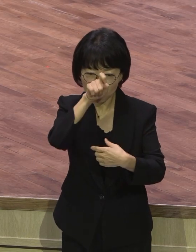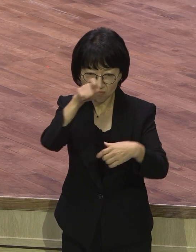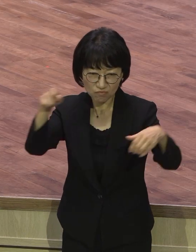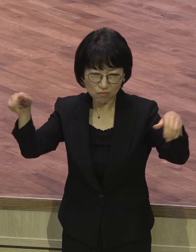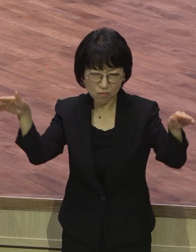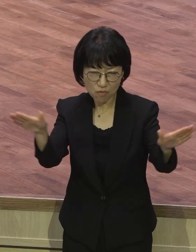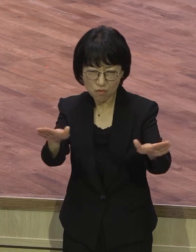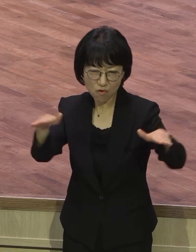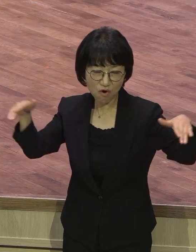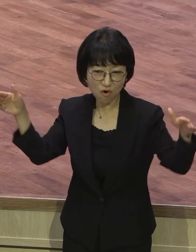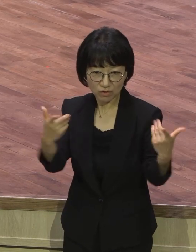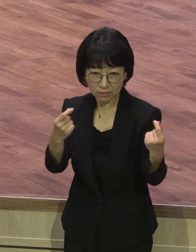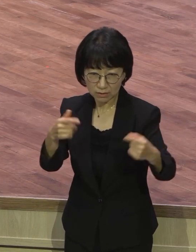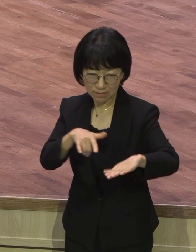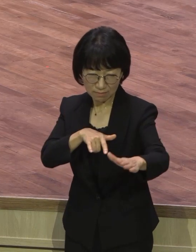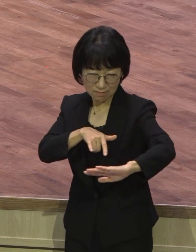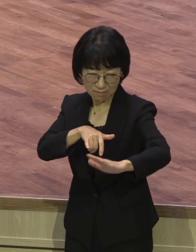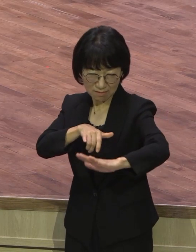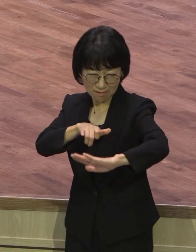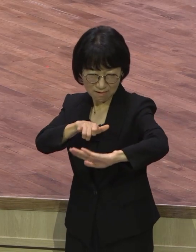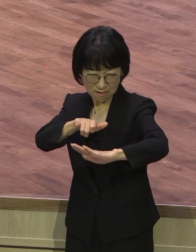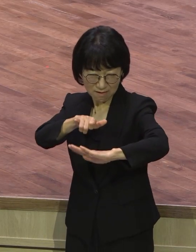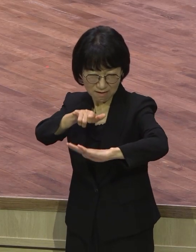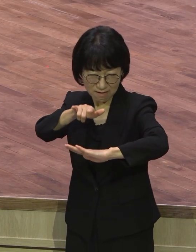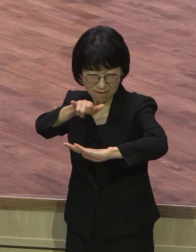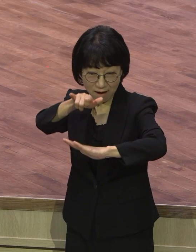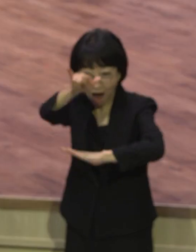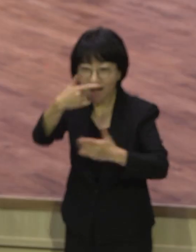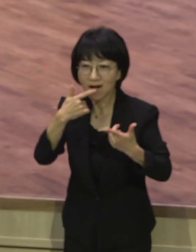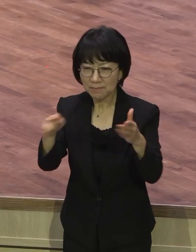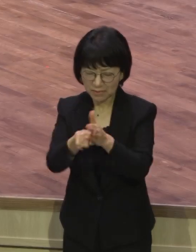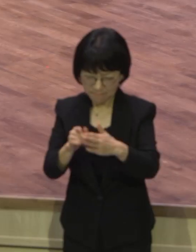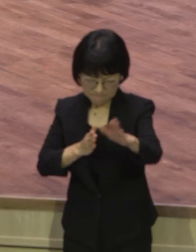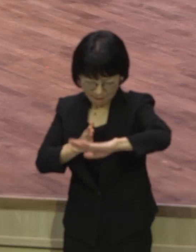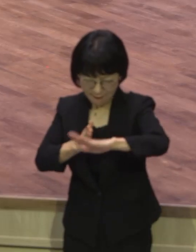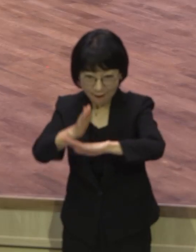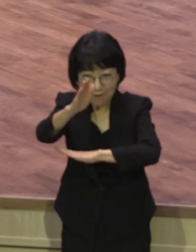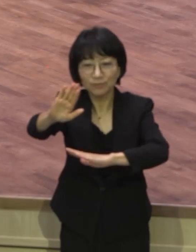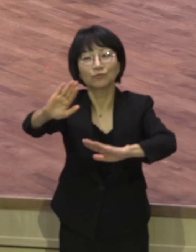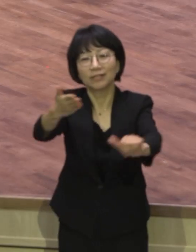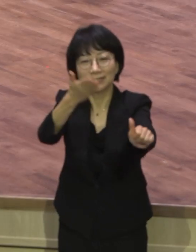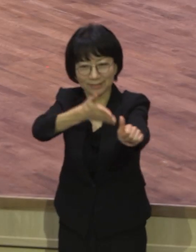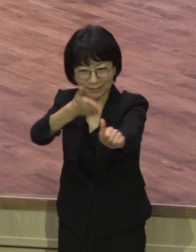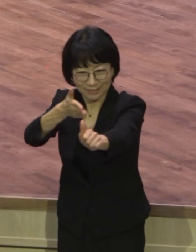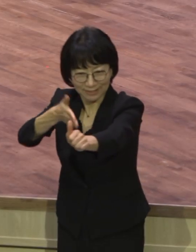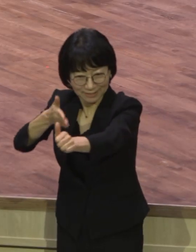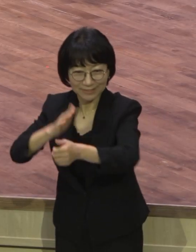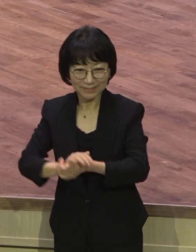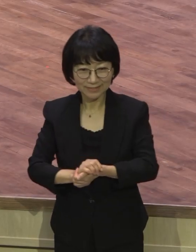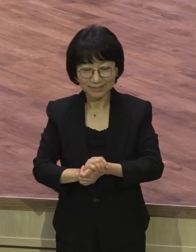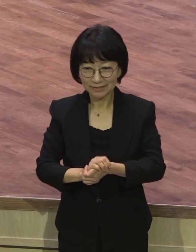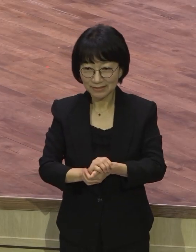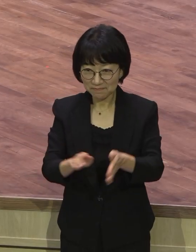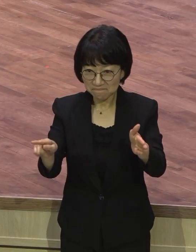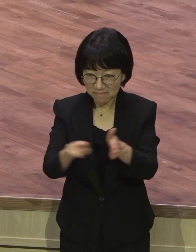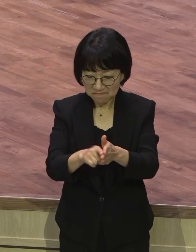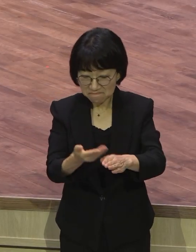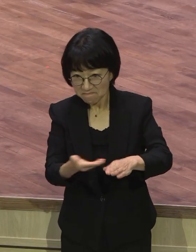날마다 성장해 나가시기를 제모로 축복합니다. 믿음이 성장해야 돼요.